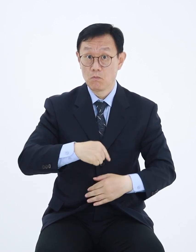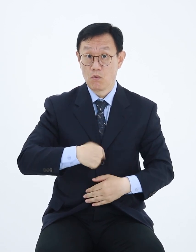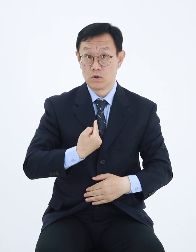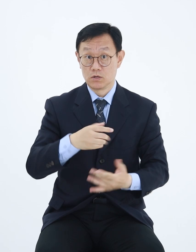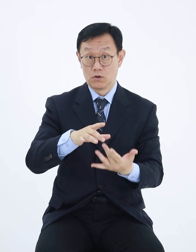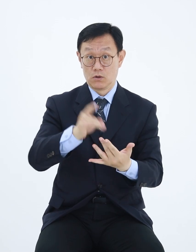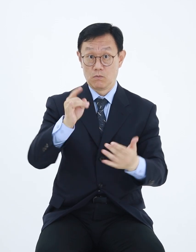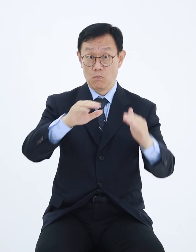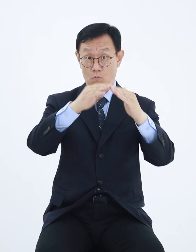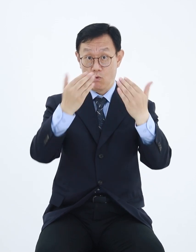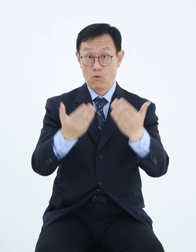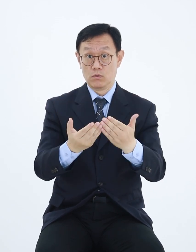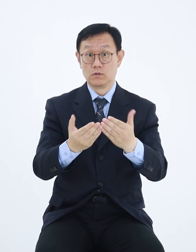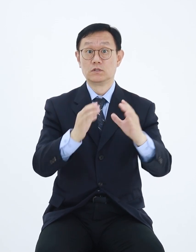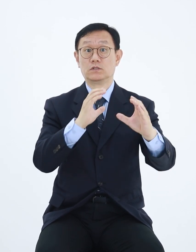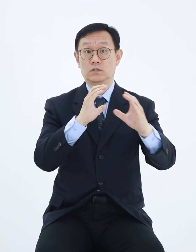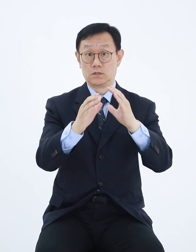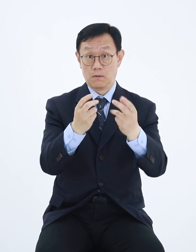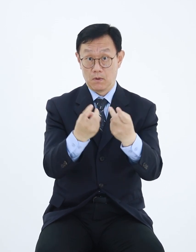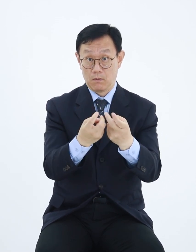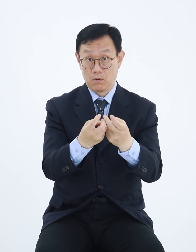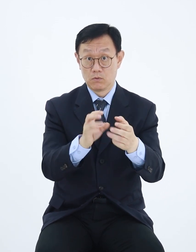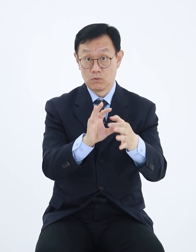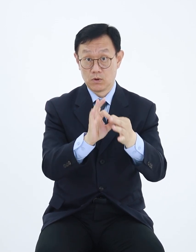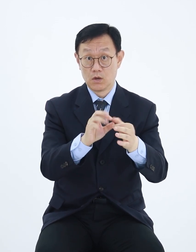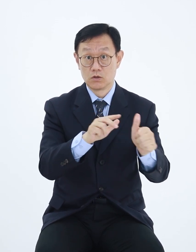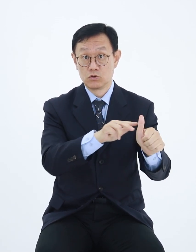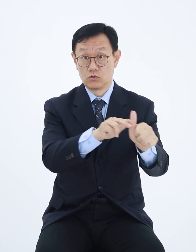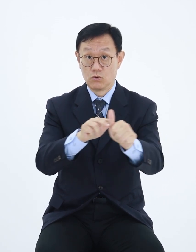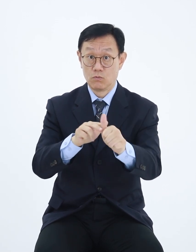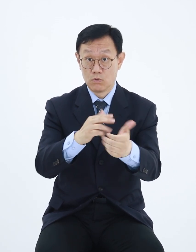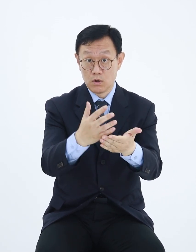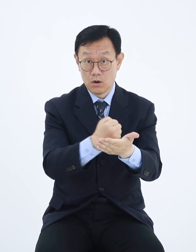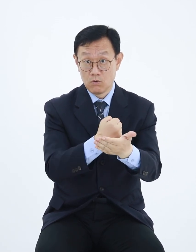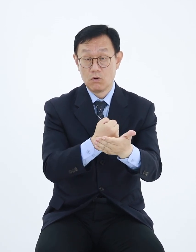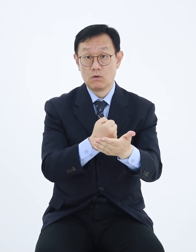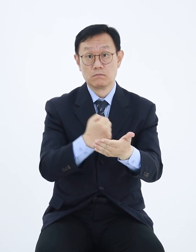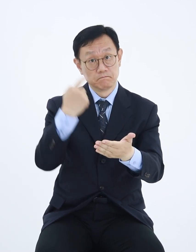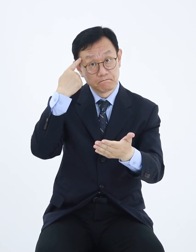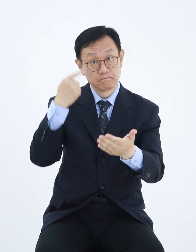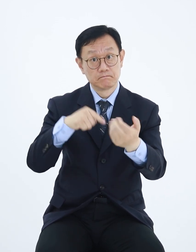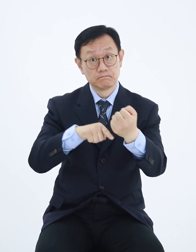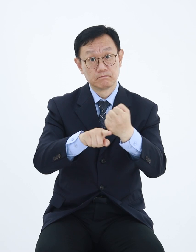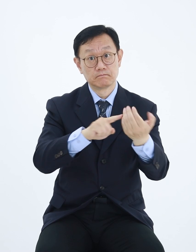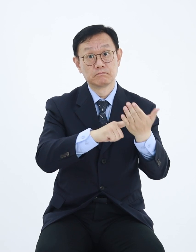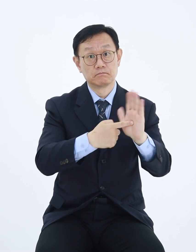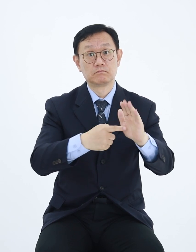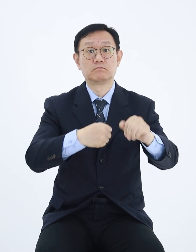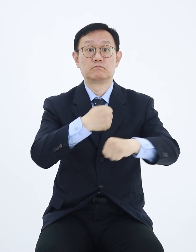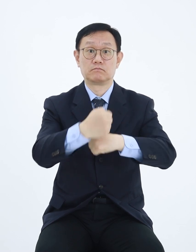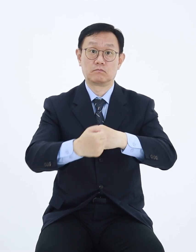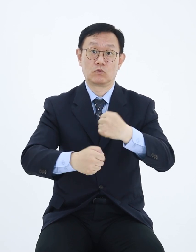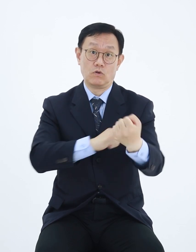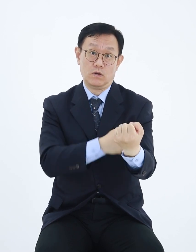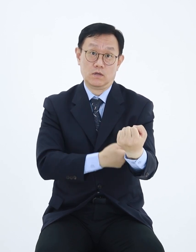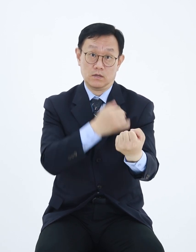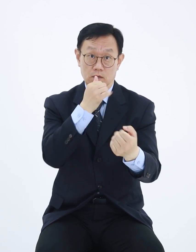선택한 모든 의사소통 수단을 통해 정보를 추구하고 의견을 전달 및 표현할 권리가 있다. 일반 대중을